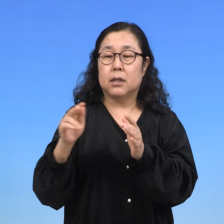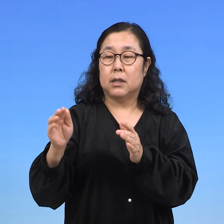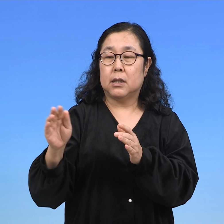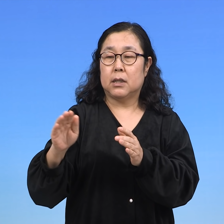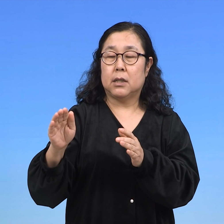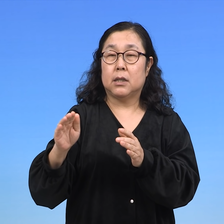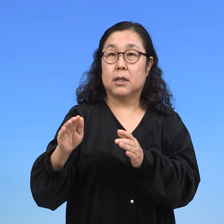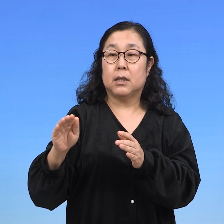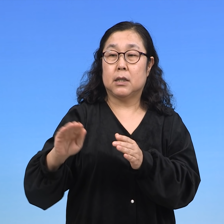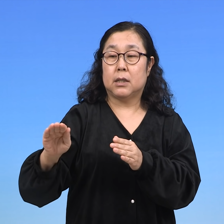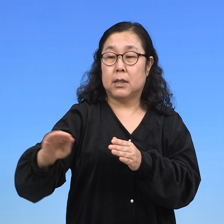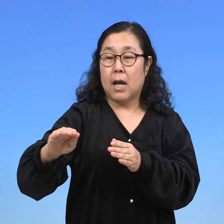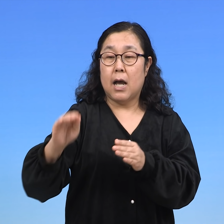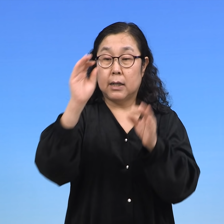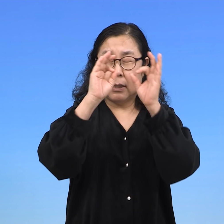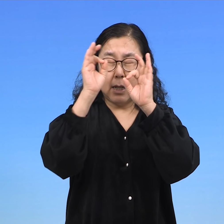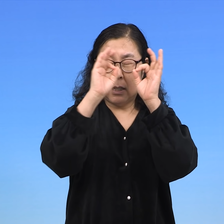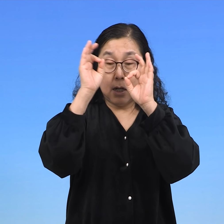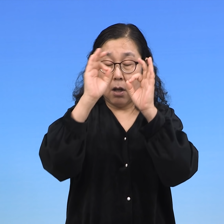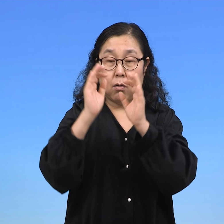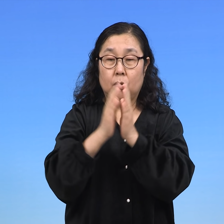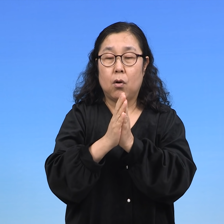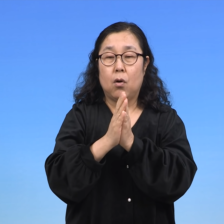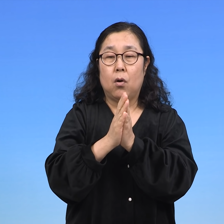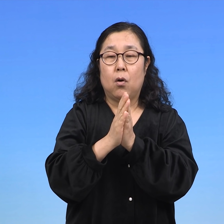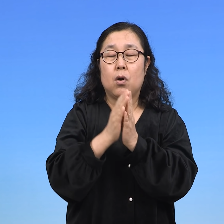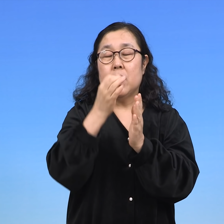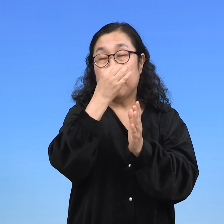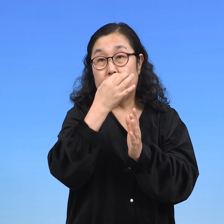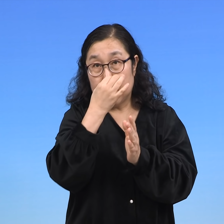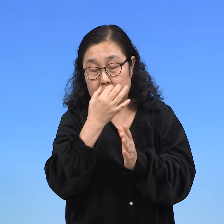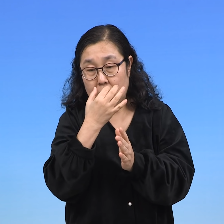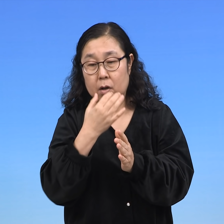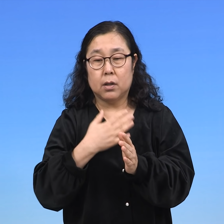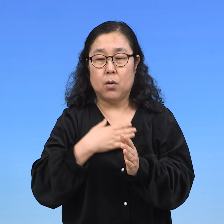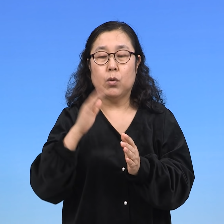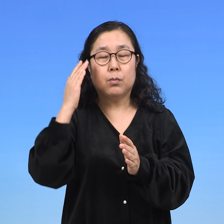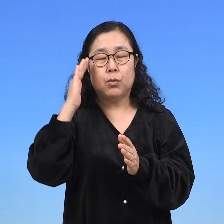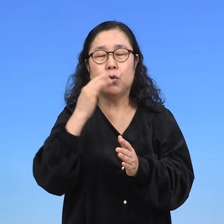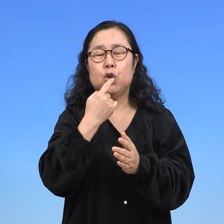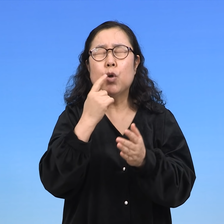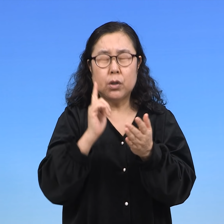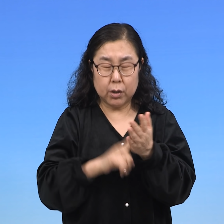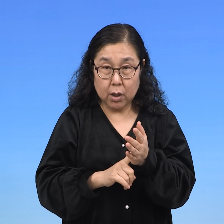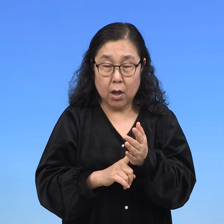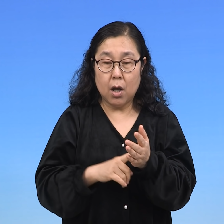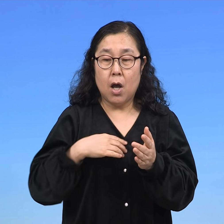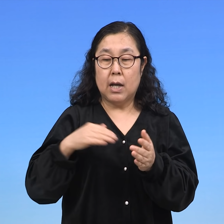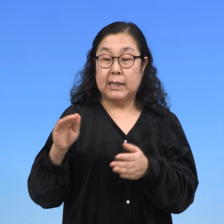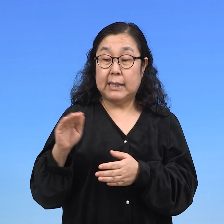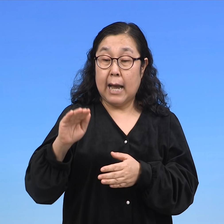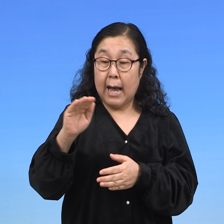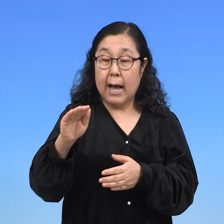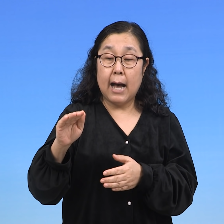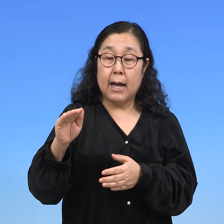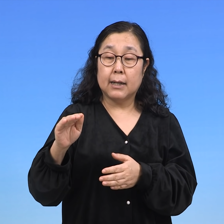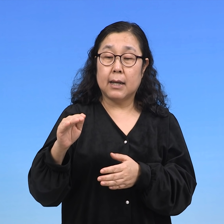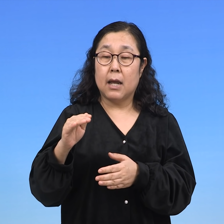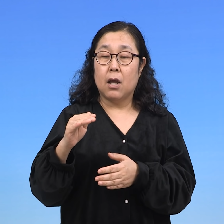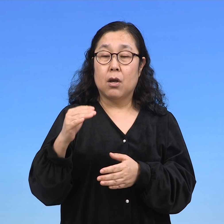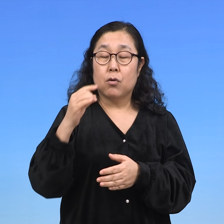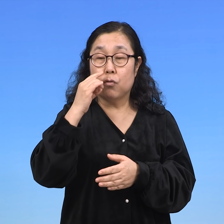꾹꾹 눌러보면은 딱 한 대가 반응합니다. 반응하는 그 차가 제 차예요. 아무리 똑같은 모양을